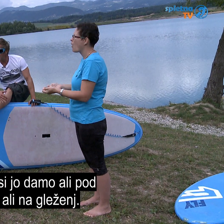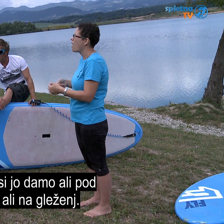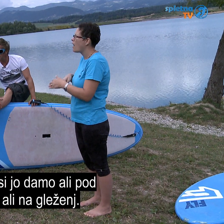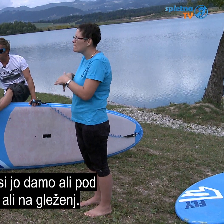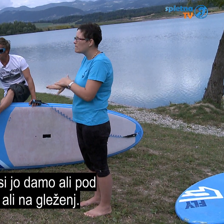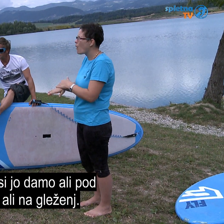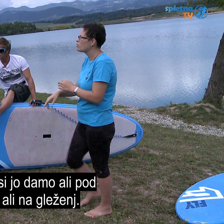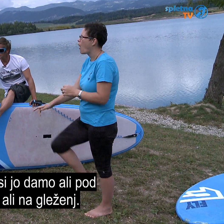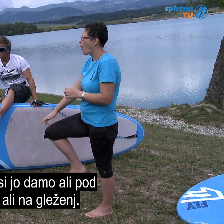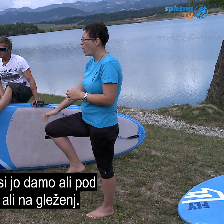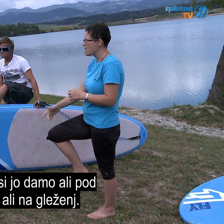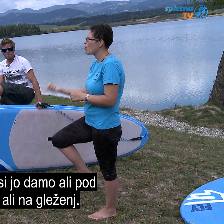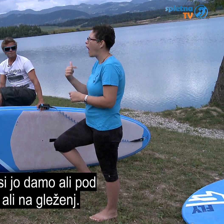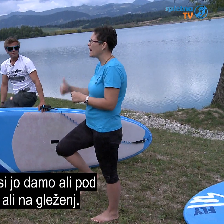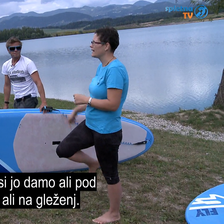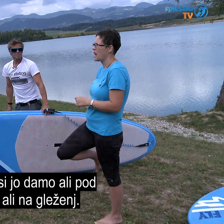koleno ali na gleženj.